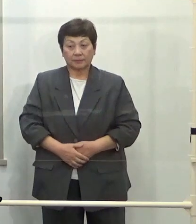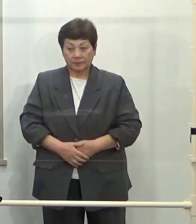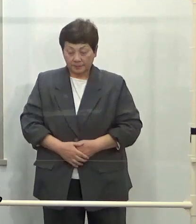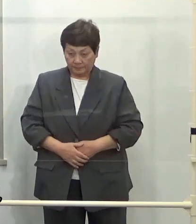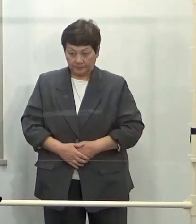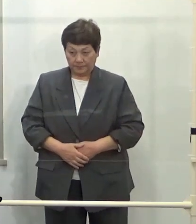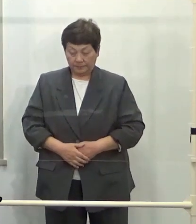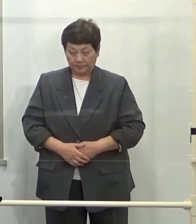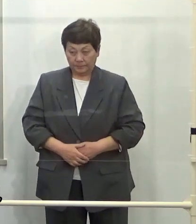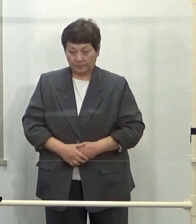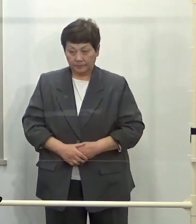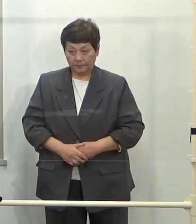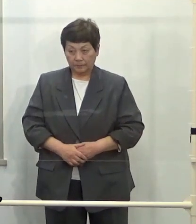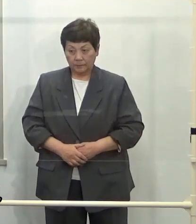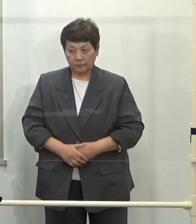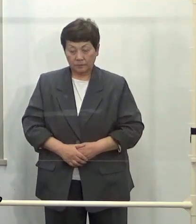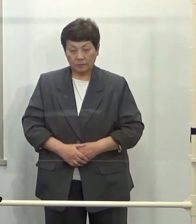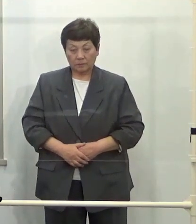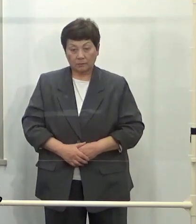ありがとうございました。